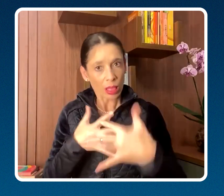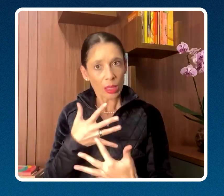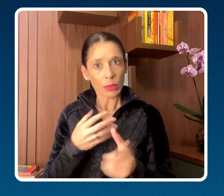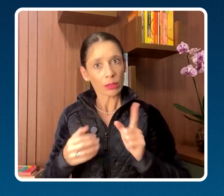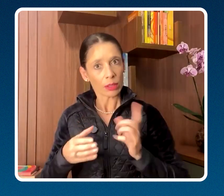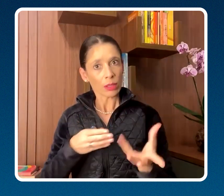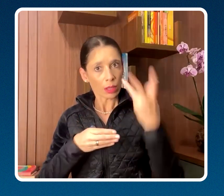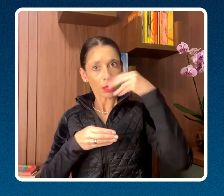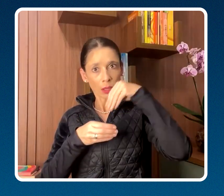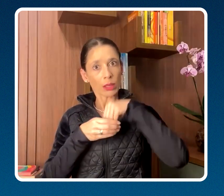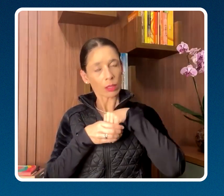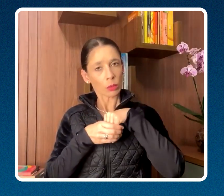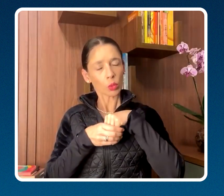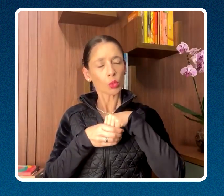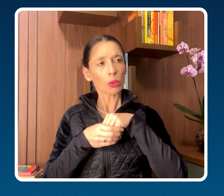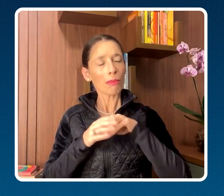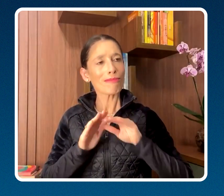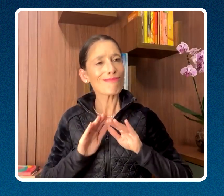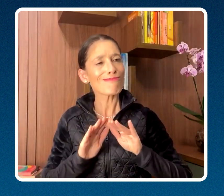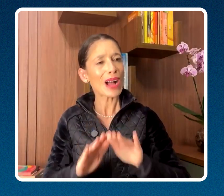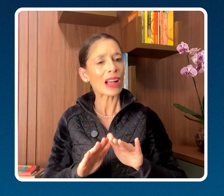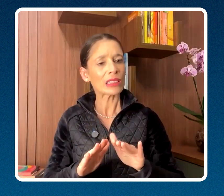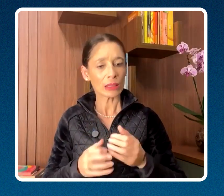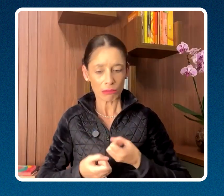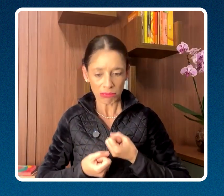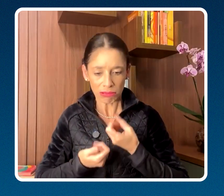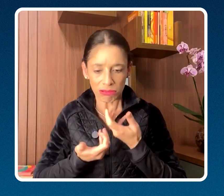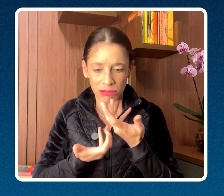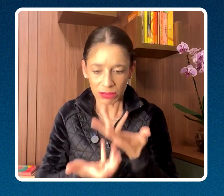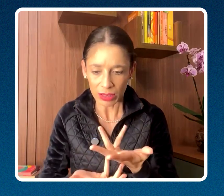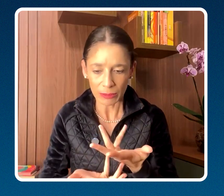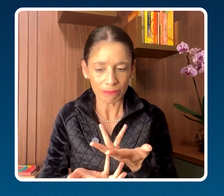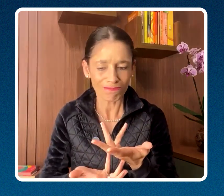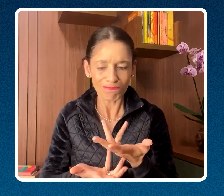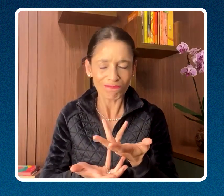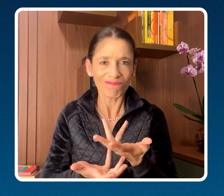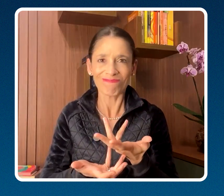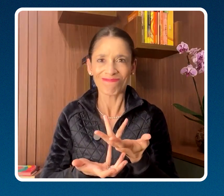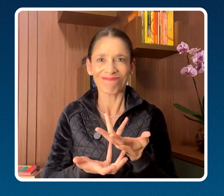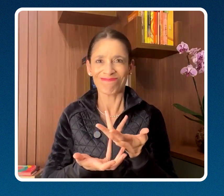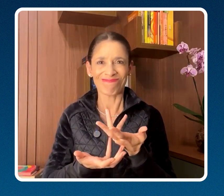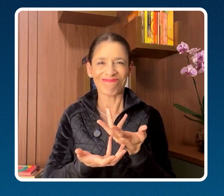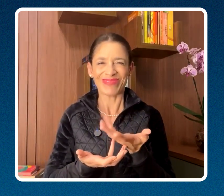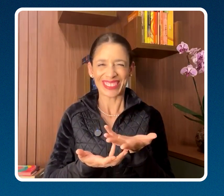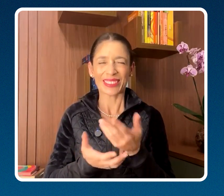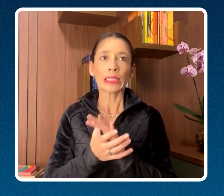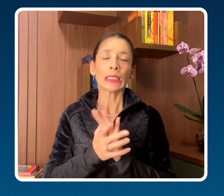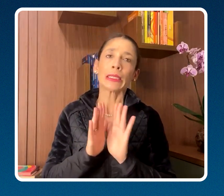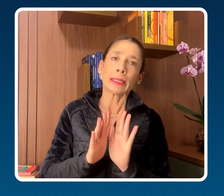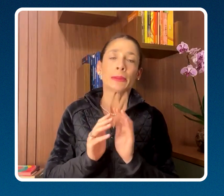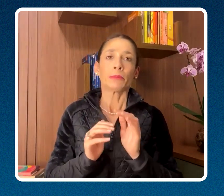fala, a linguagem, mas eu não sabia me expressar da forma que eu sentia aquela necessidade. Então eu